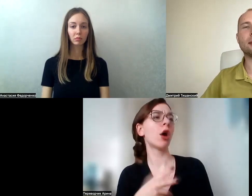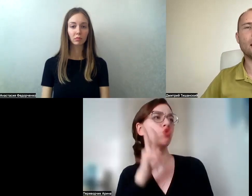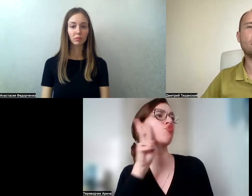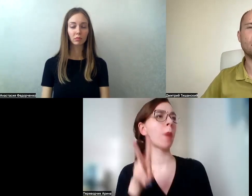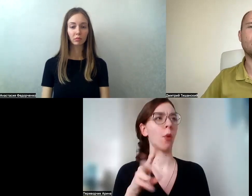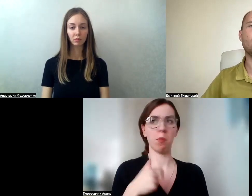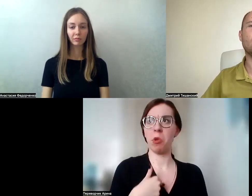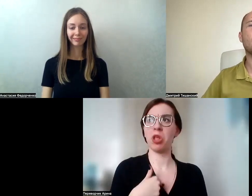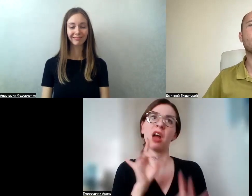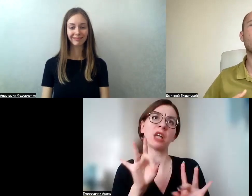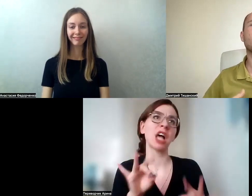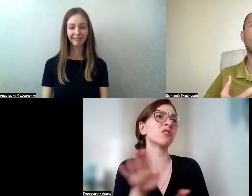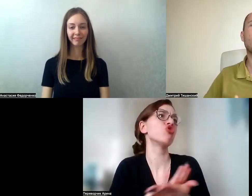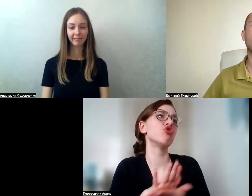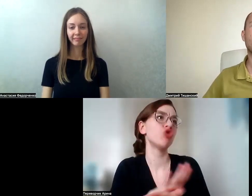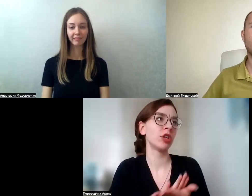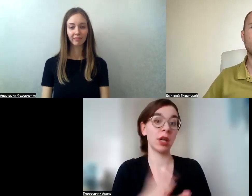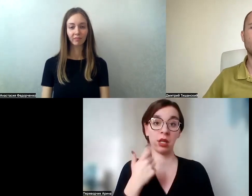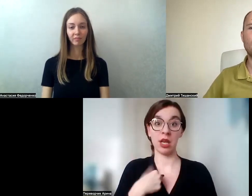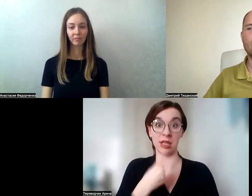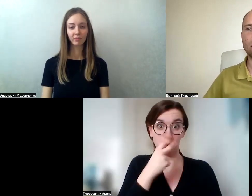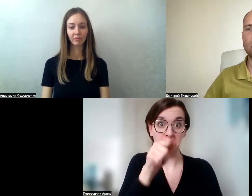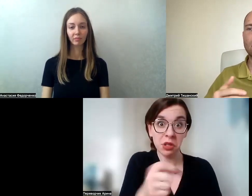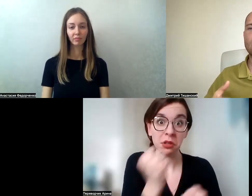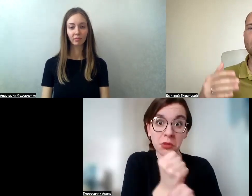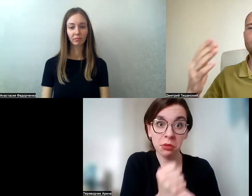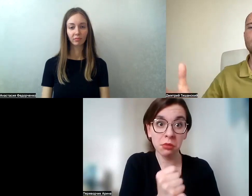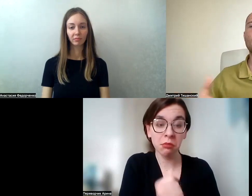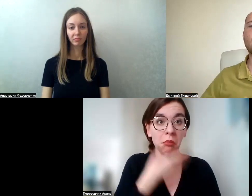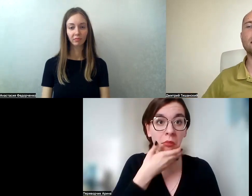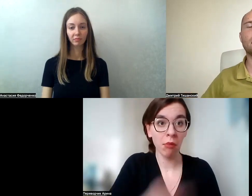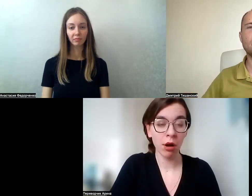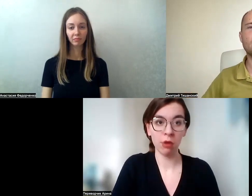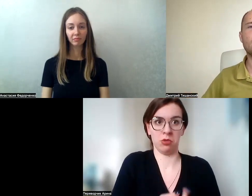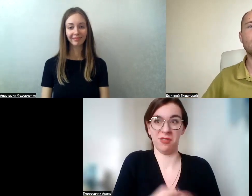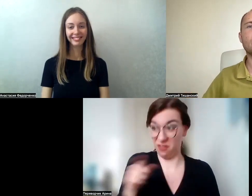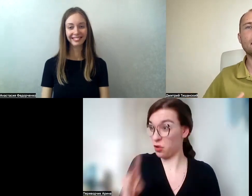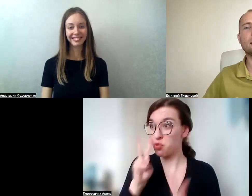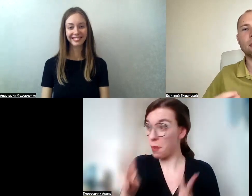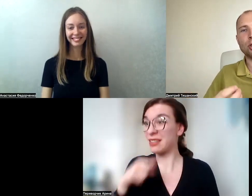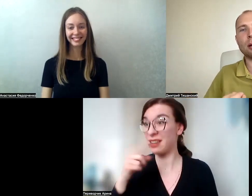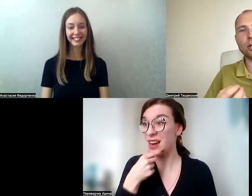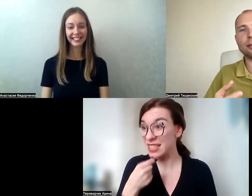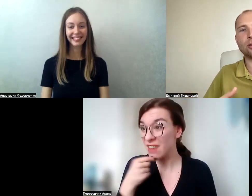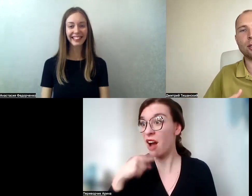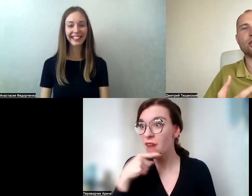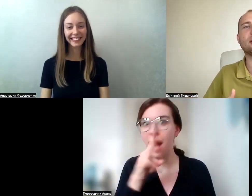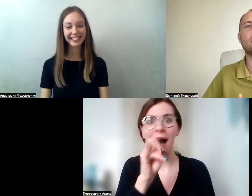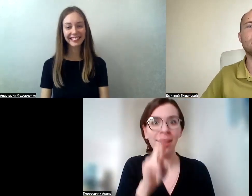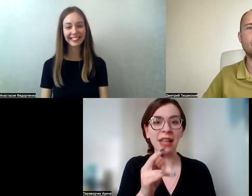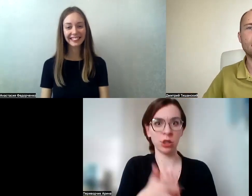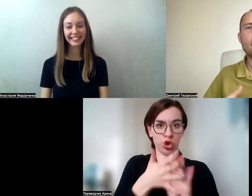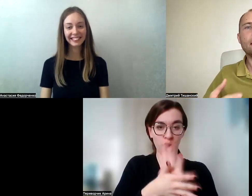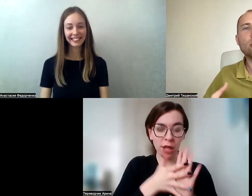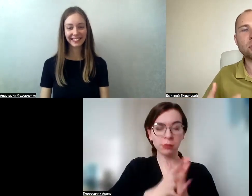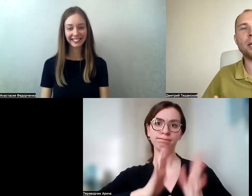про что рассказывать людям. И когда я смотрю, как ты это делаешь, я думаю, ребята, вы не умеете красиво говорить, а Настя вообще общается через